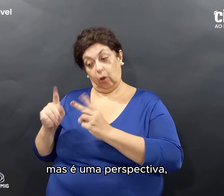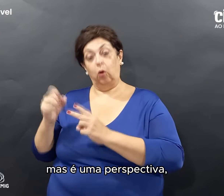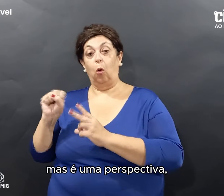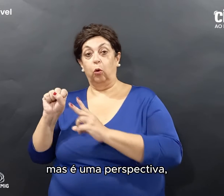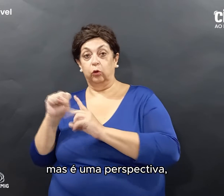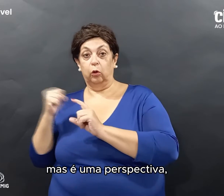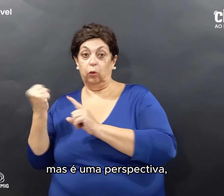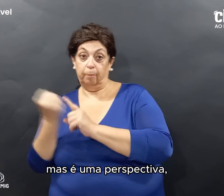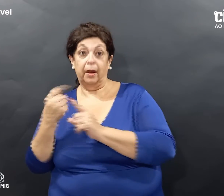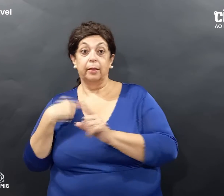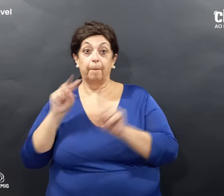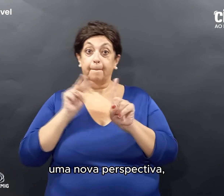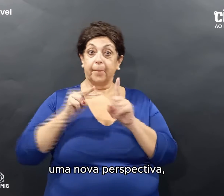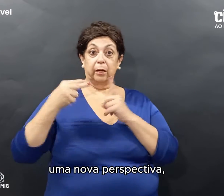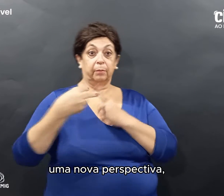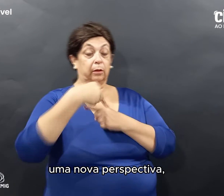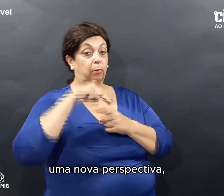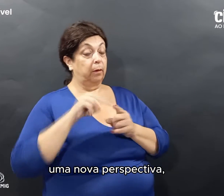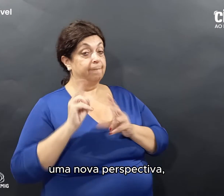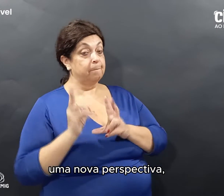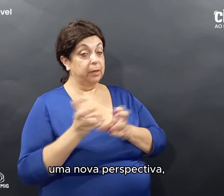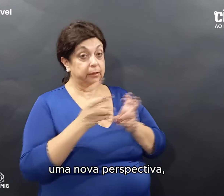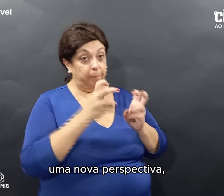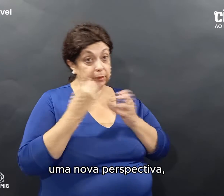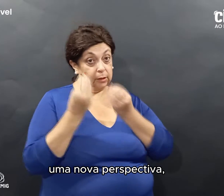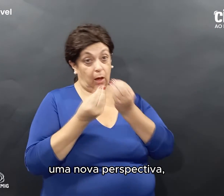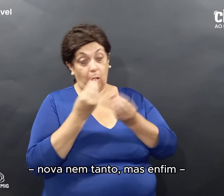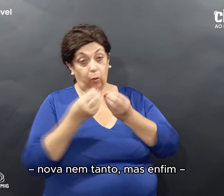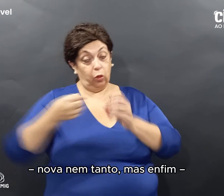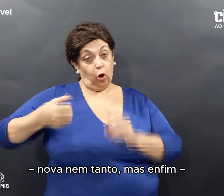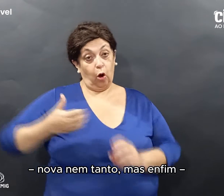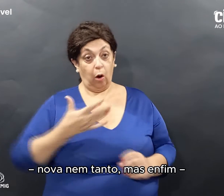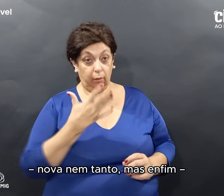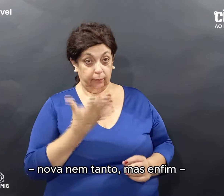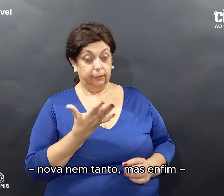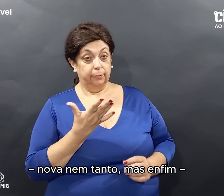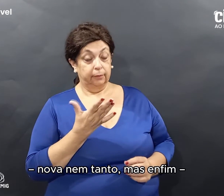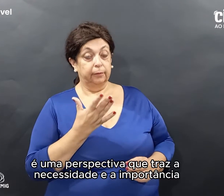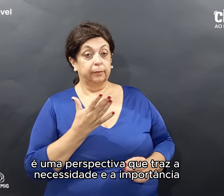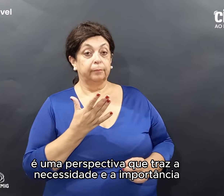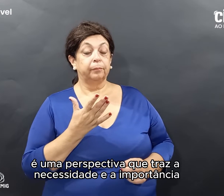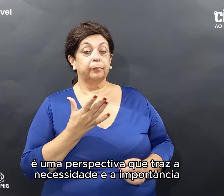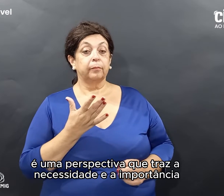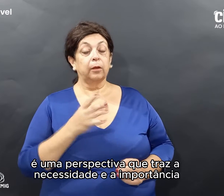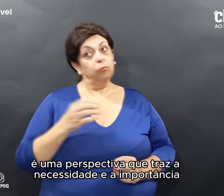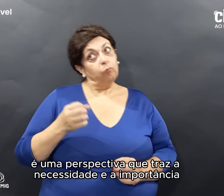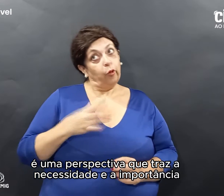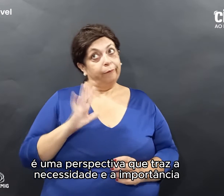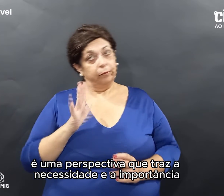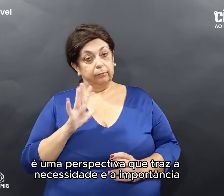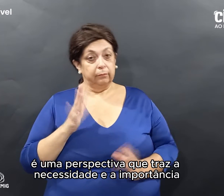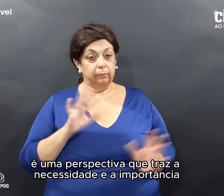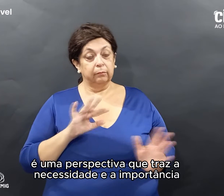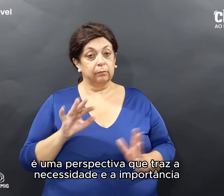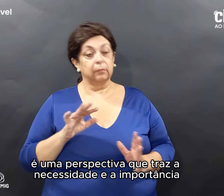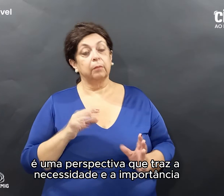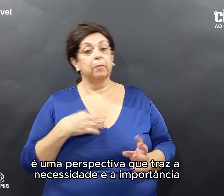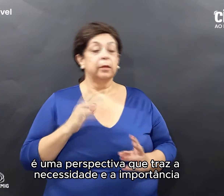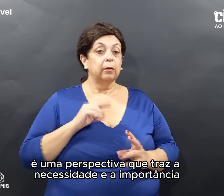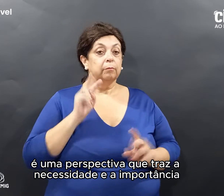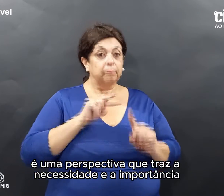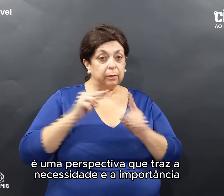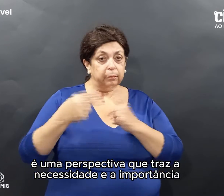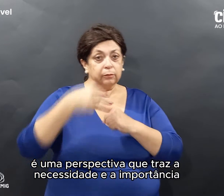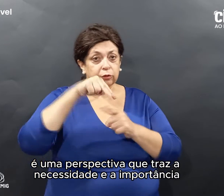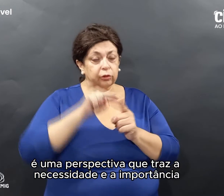uma perspectiva, uma nova perspectiva, né? Nova nem tanto, mas enfim, é uma perspectiva que traz,